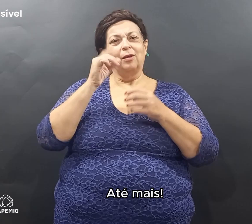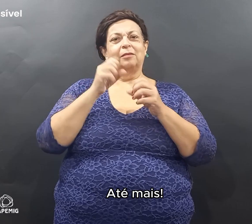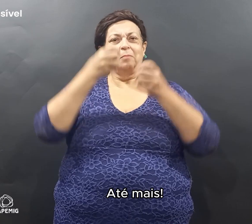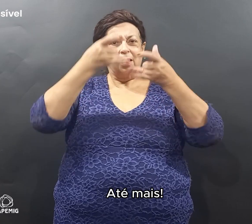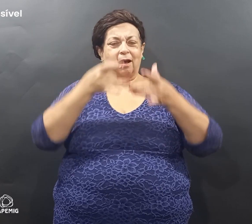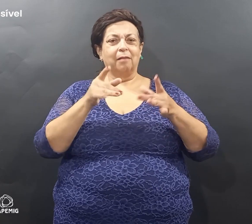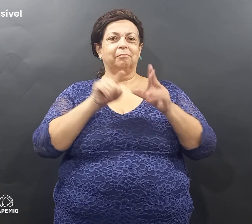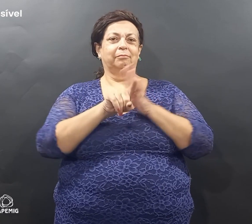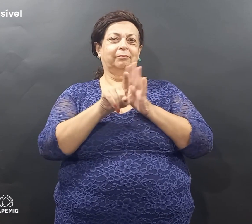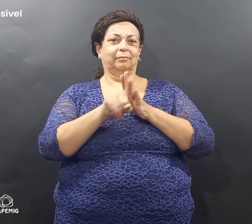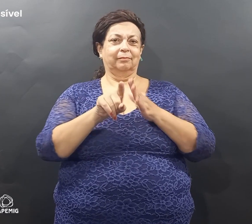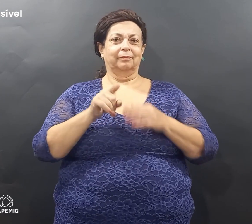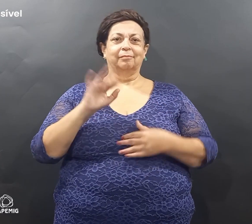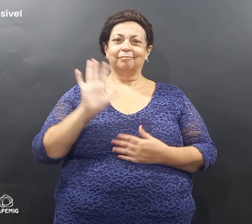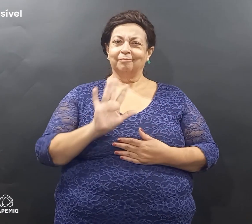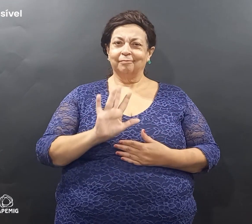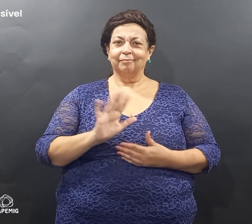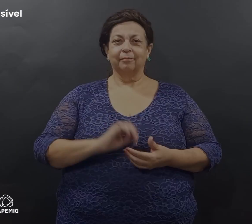Até mais!